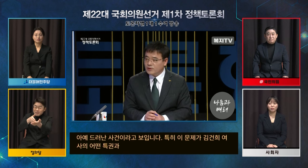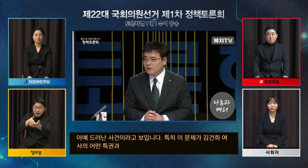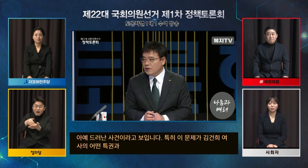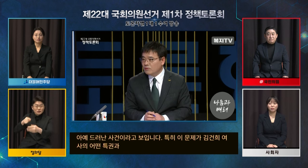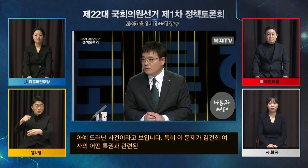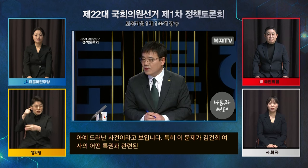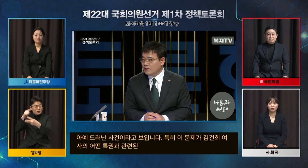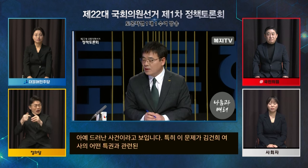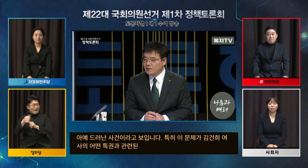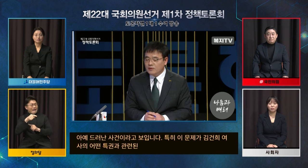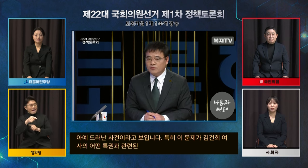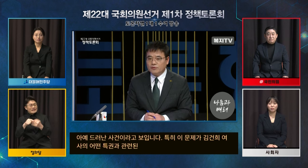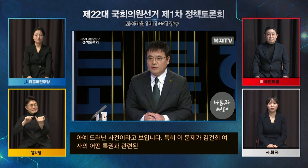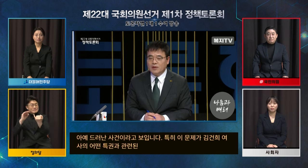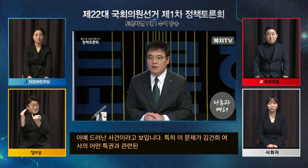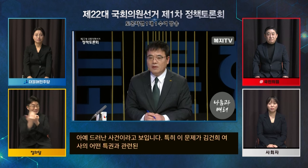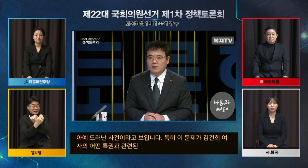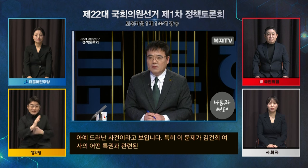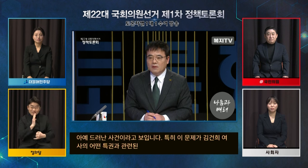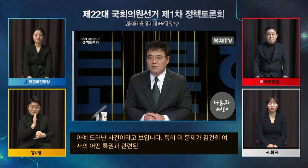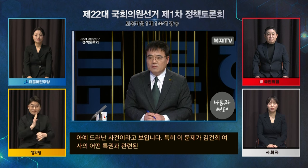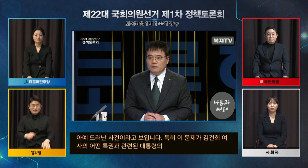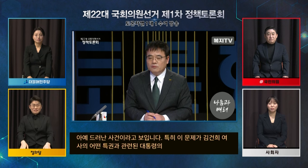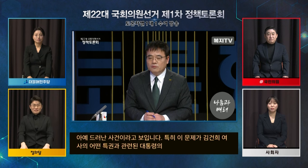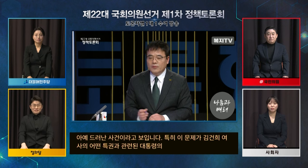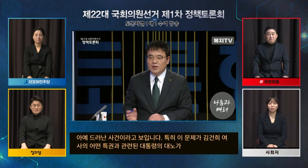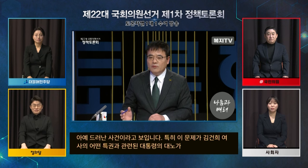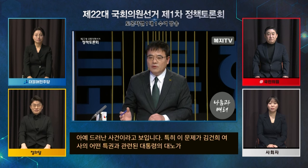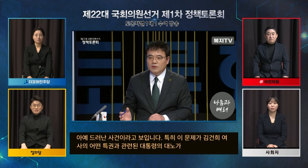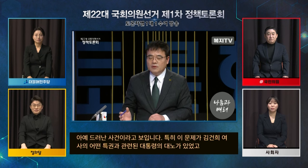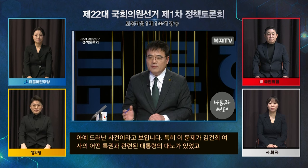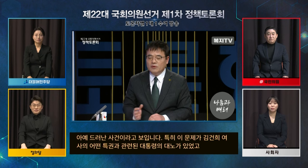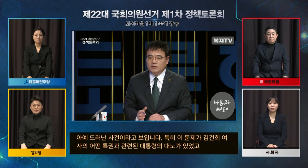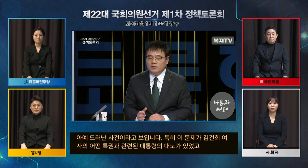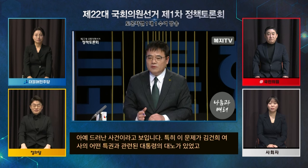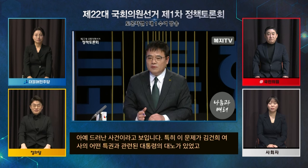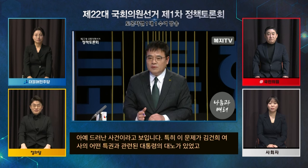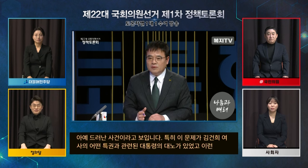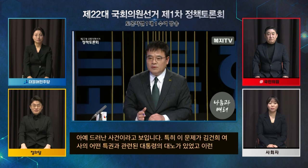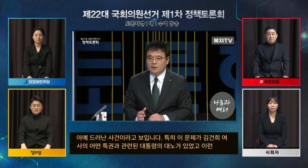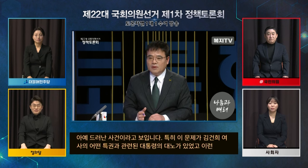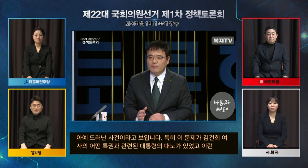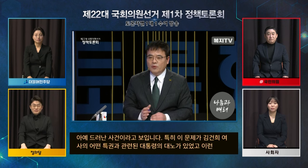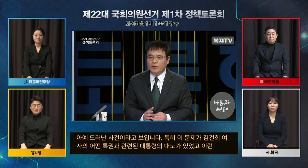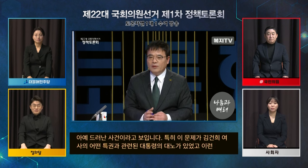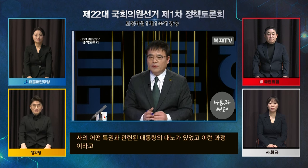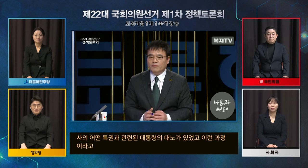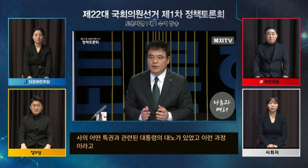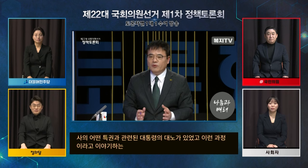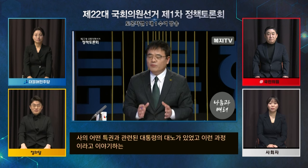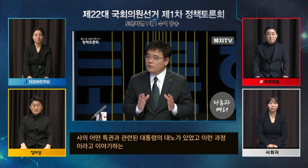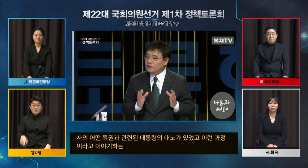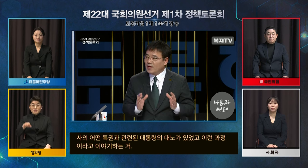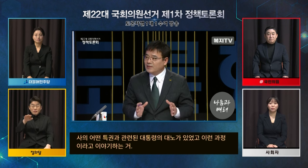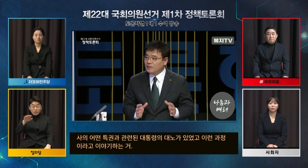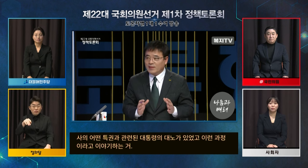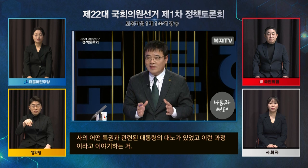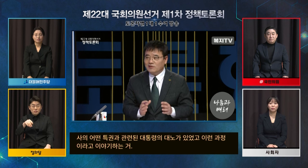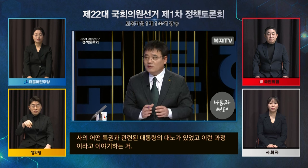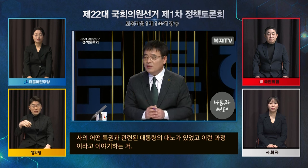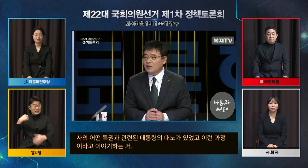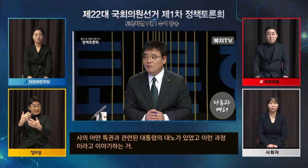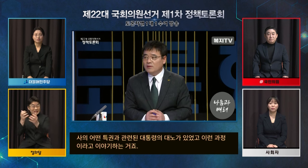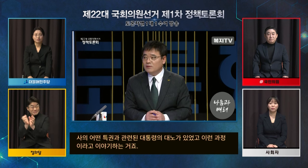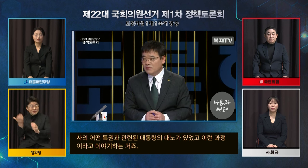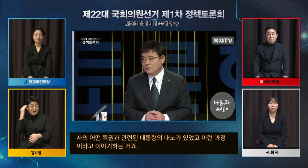이런 과정이라고 얘기를 한다는 거죠. 그러니까 국민의힘은 이재명 대표의 어떤 부재표권 당시에